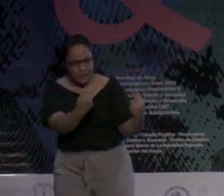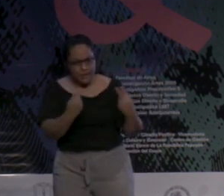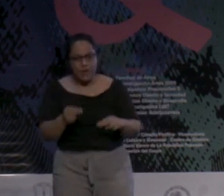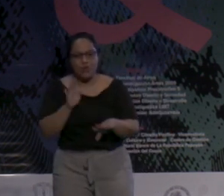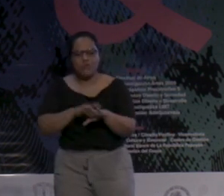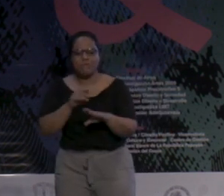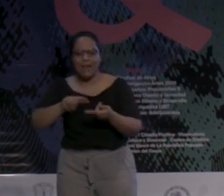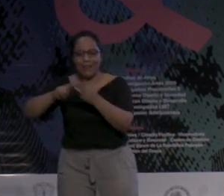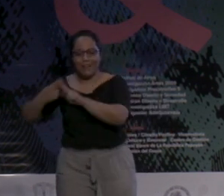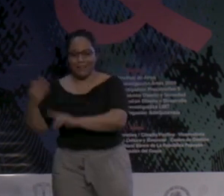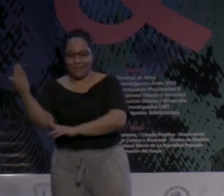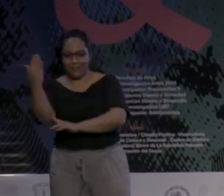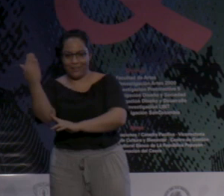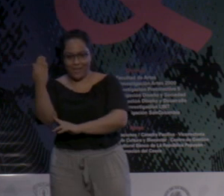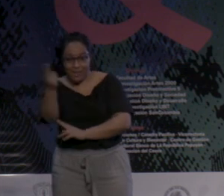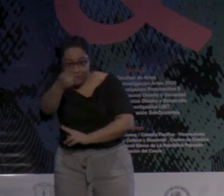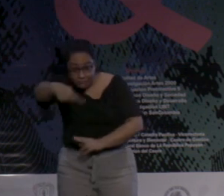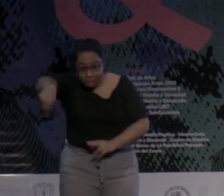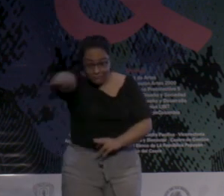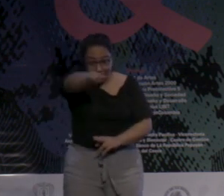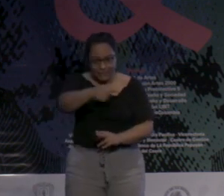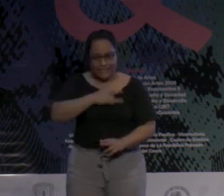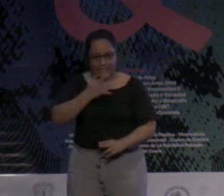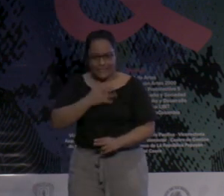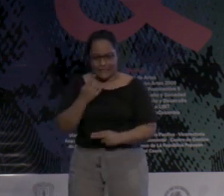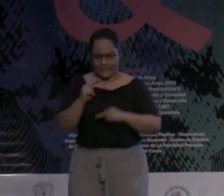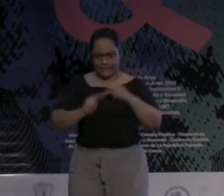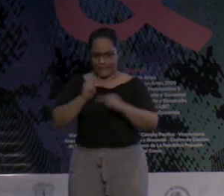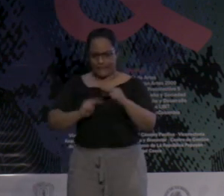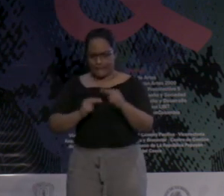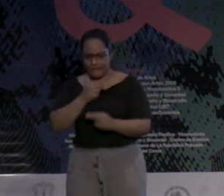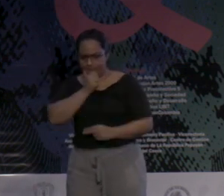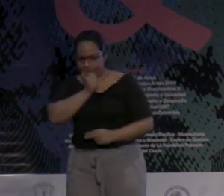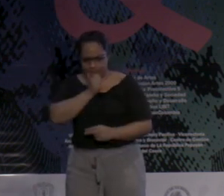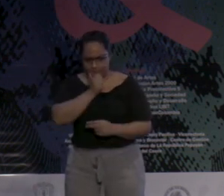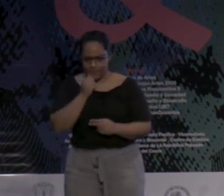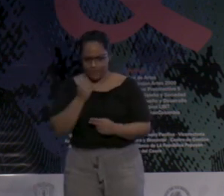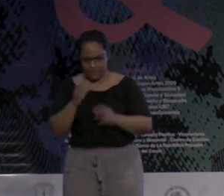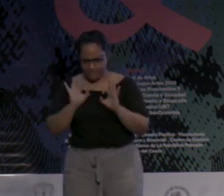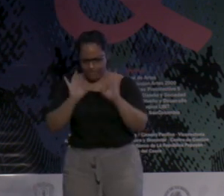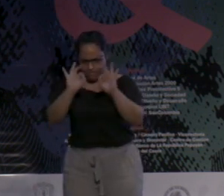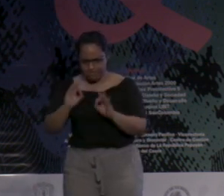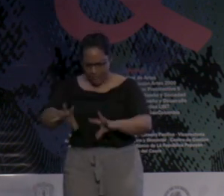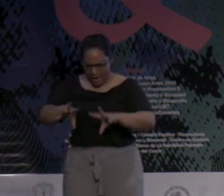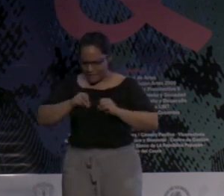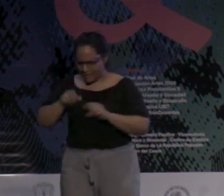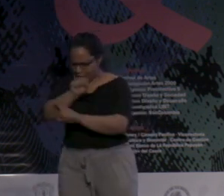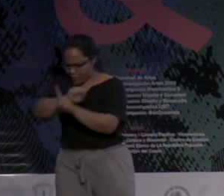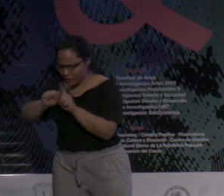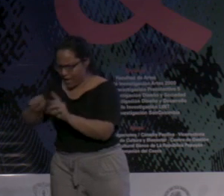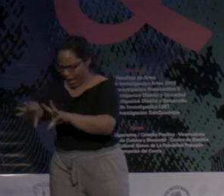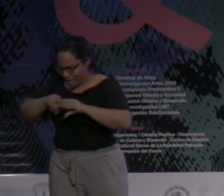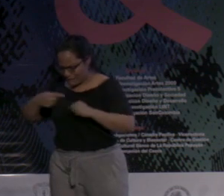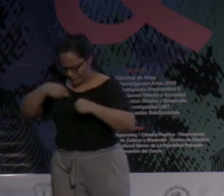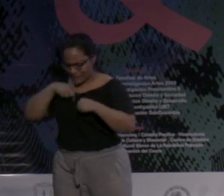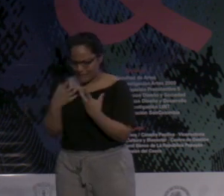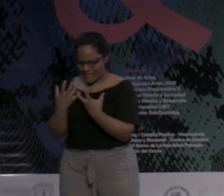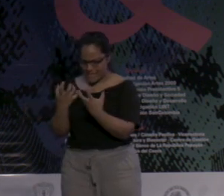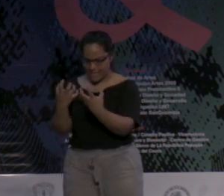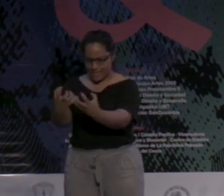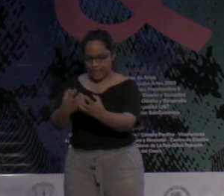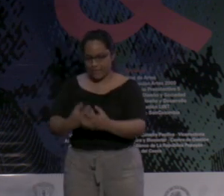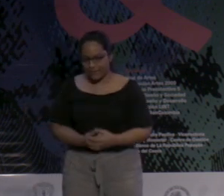al adulto y si el adulto está sonriendo sabe que lo que está haciendo está bien, pero si el adulto tiene expresiones malas, lo que está haciendo está mal. Y de ahí para adelante la